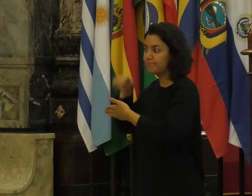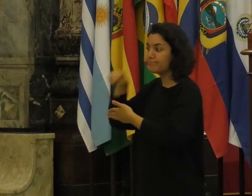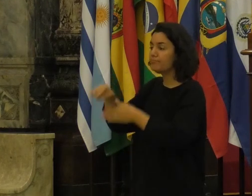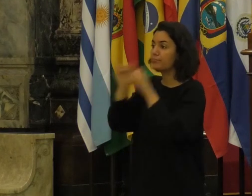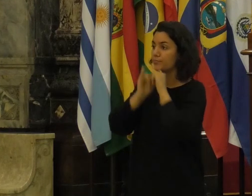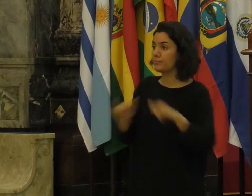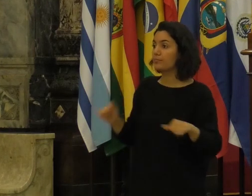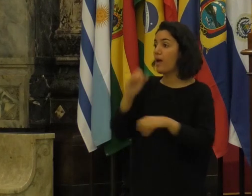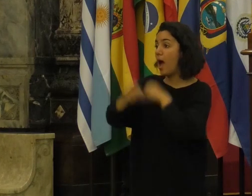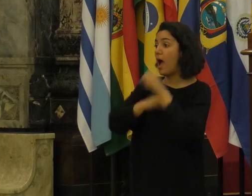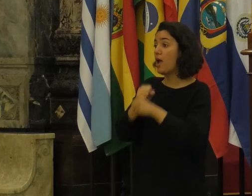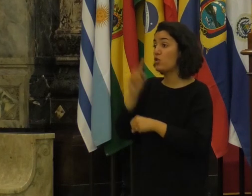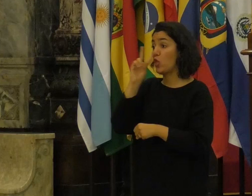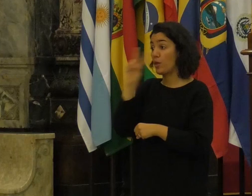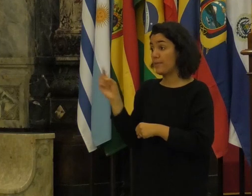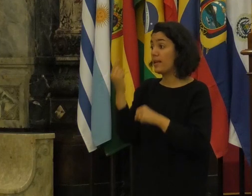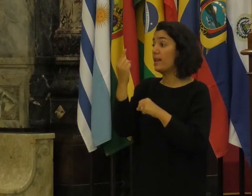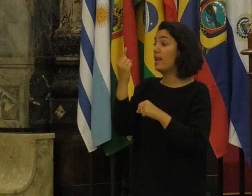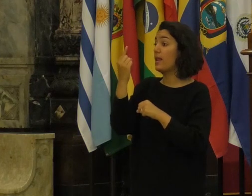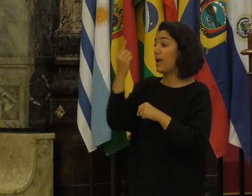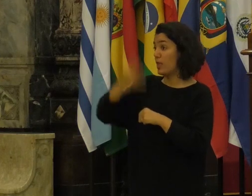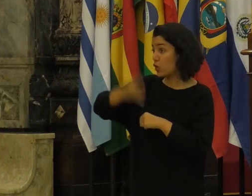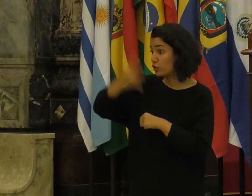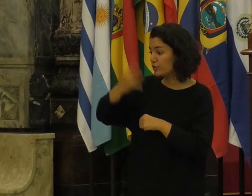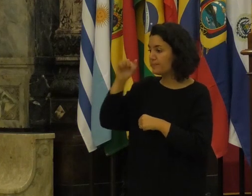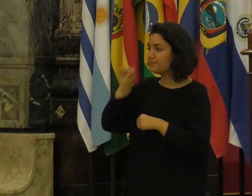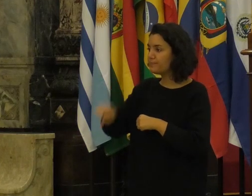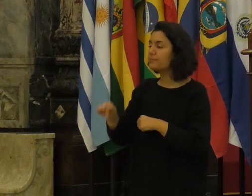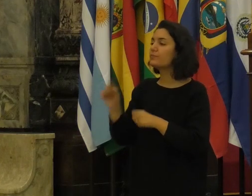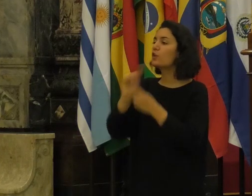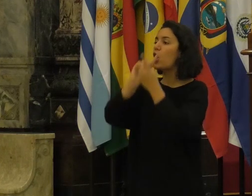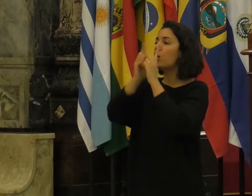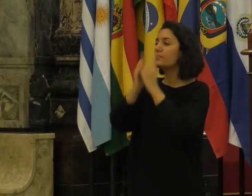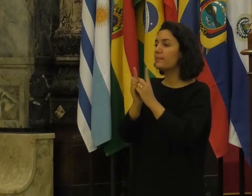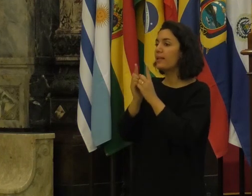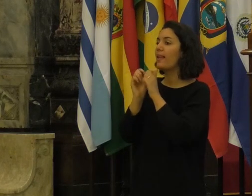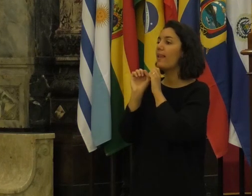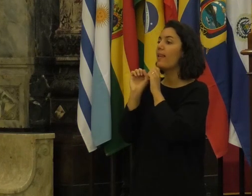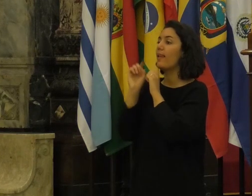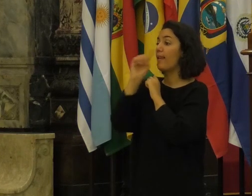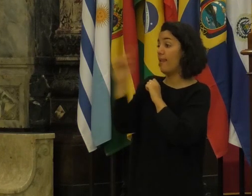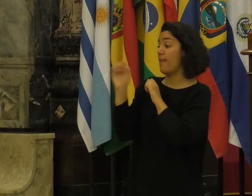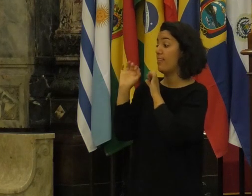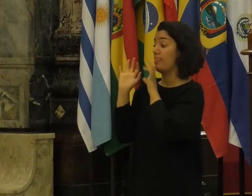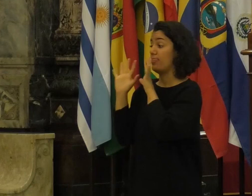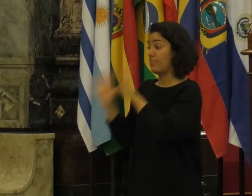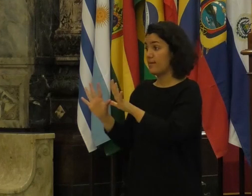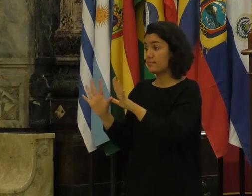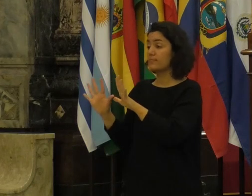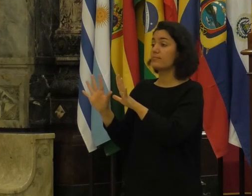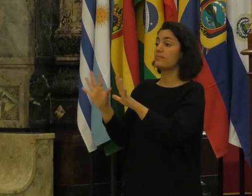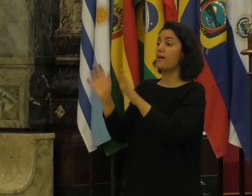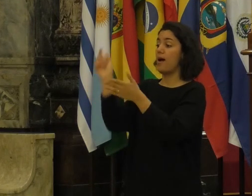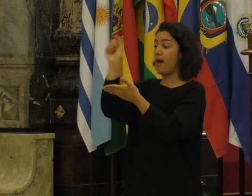en 2014 11.010 artículos que aportan solamente el